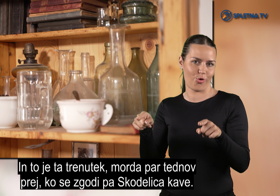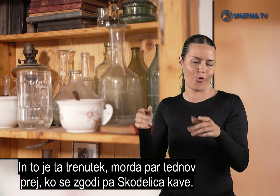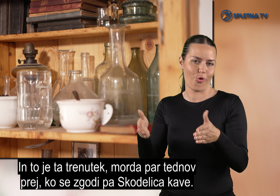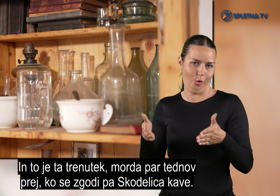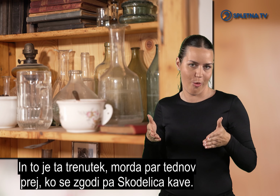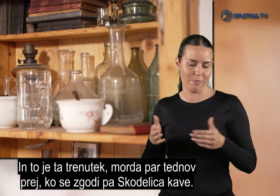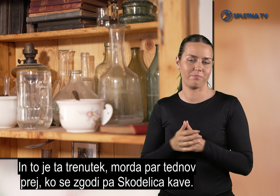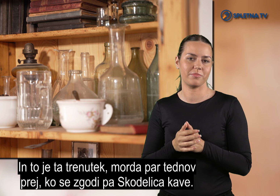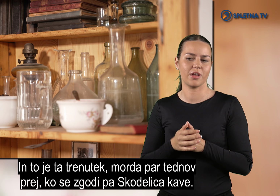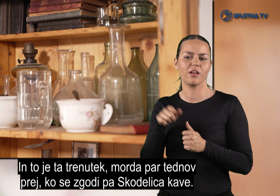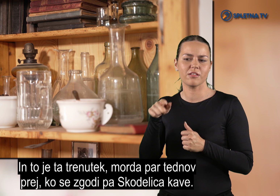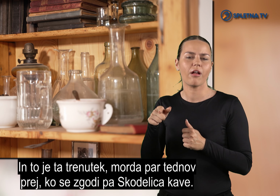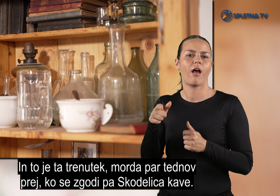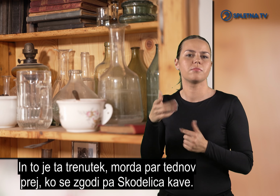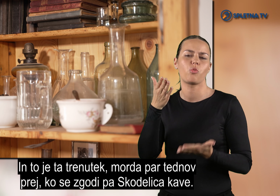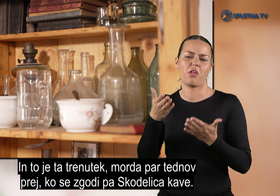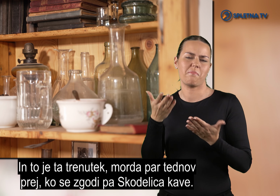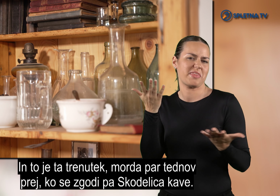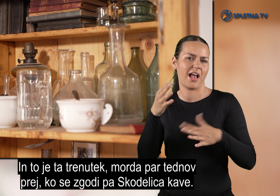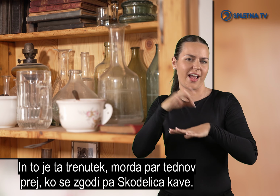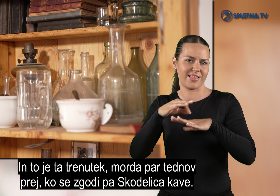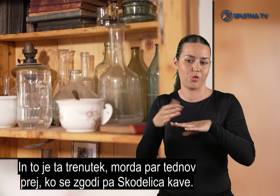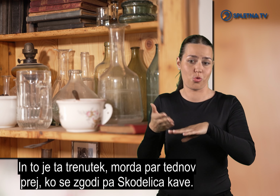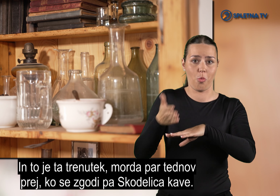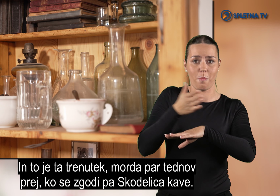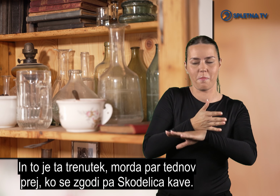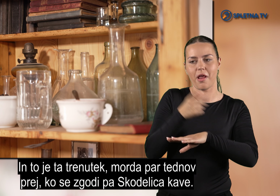par tednov prej, ko se zgodi pa Skodelica kave.